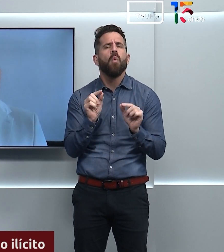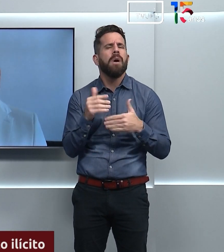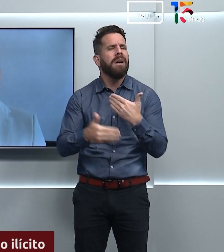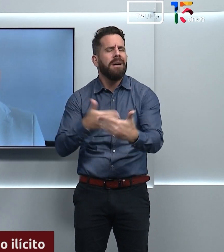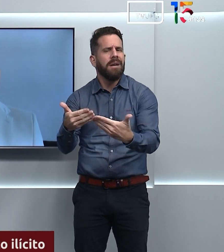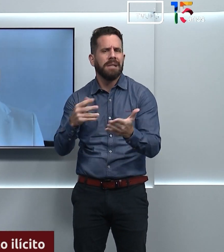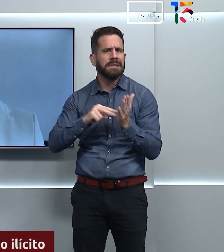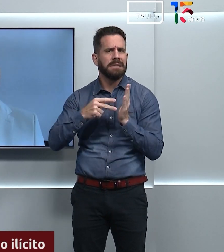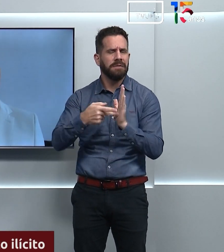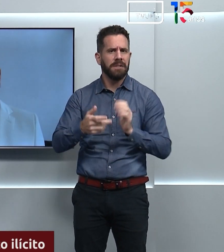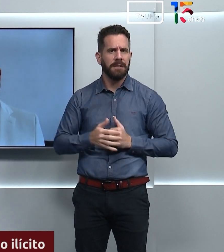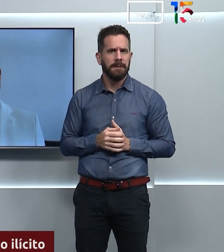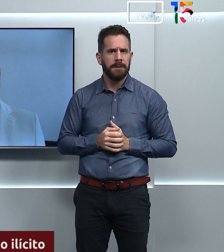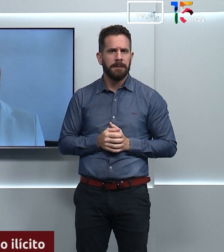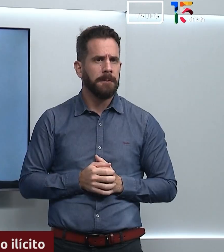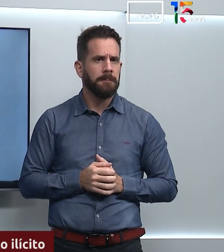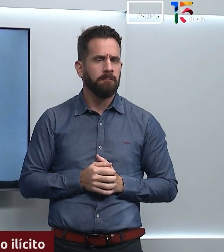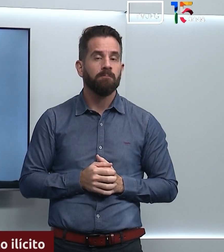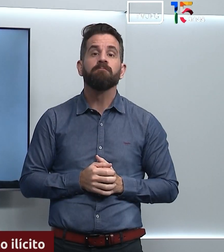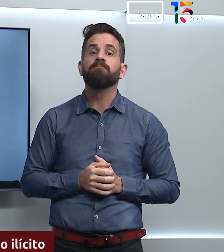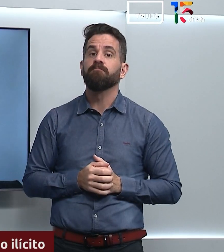de divórcio, numa separação,